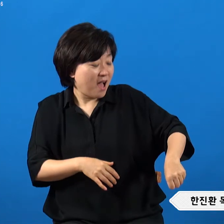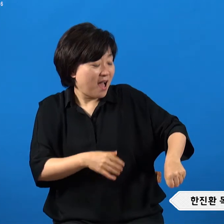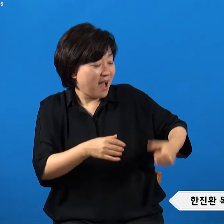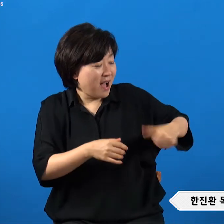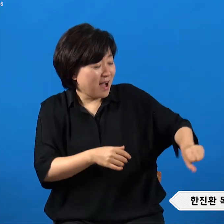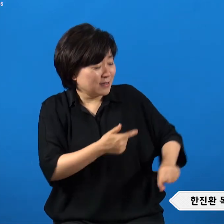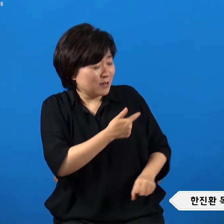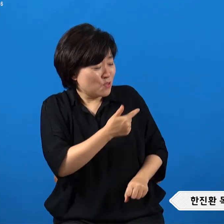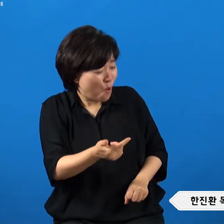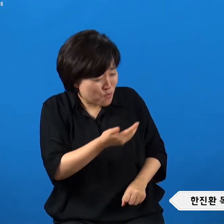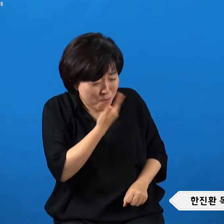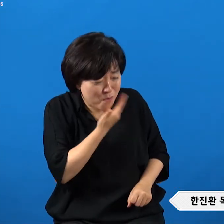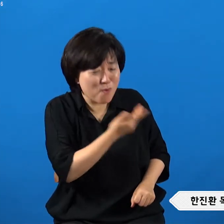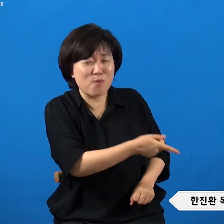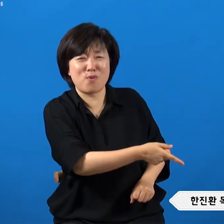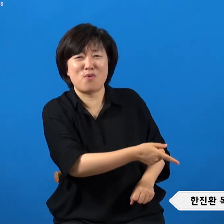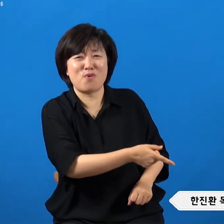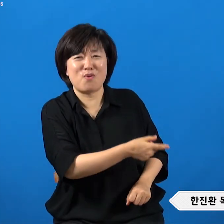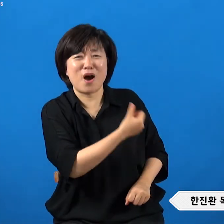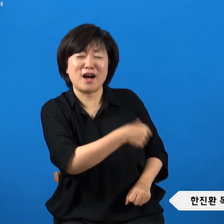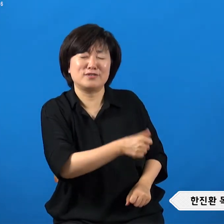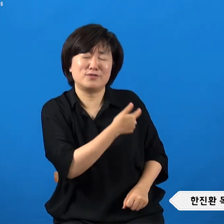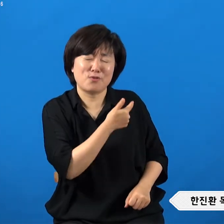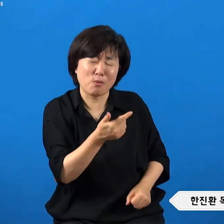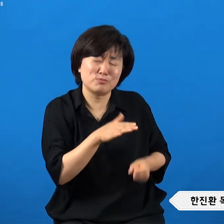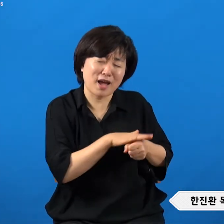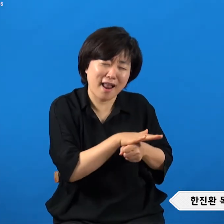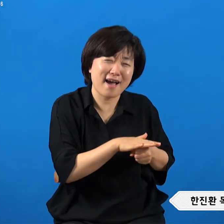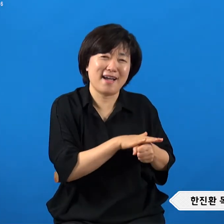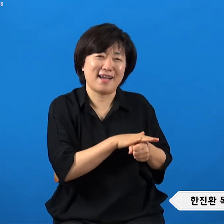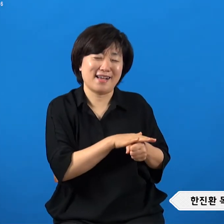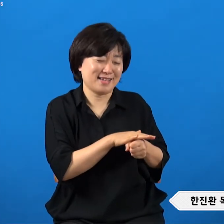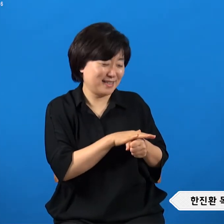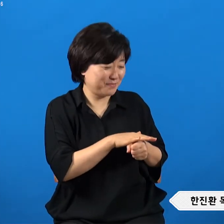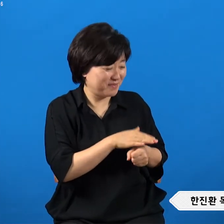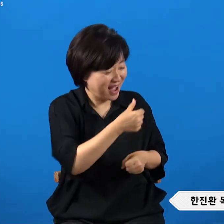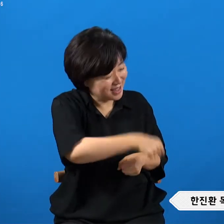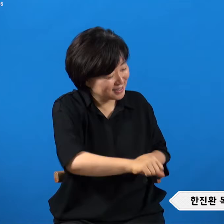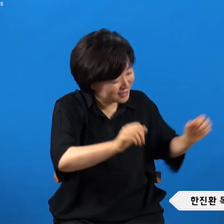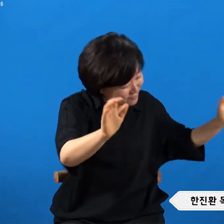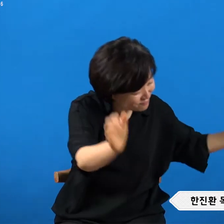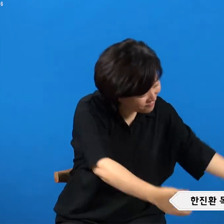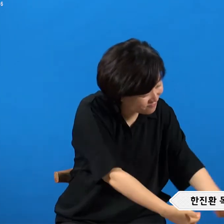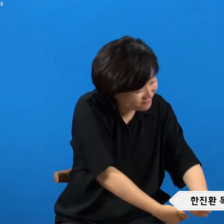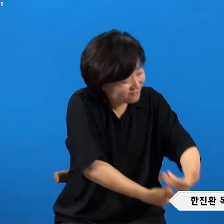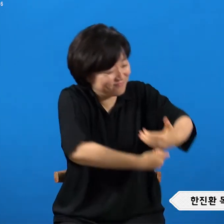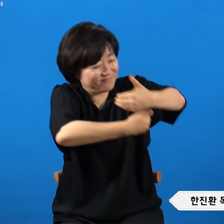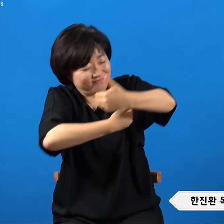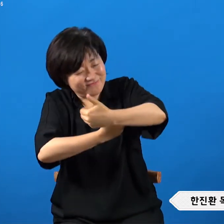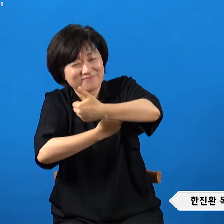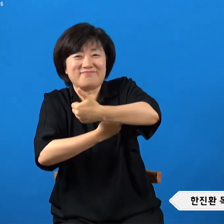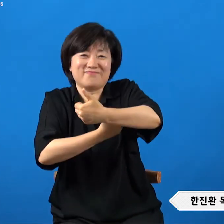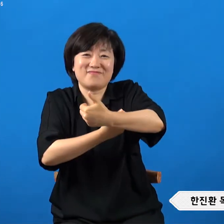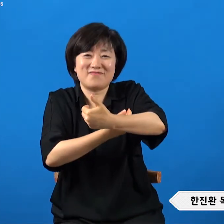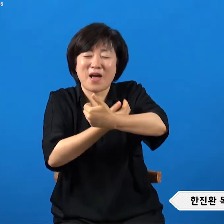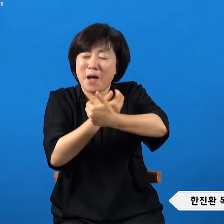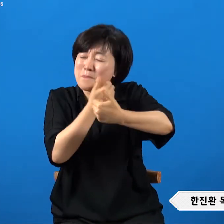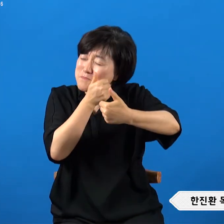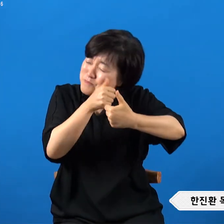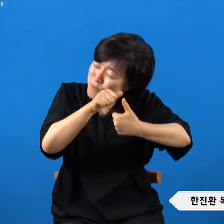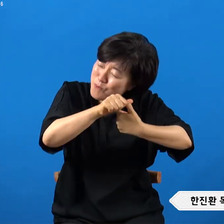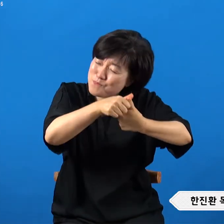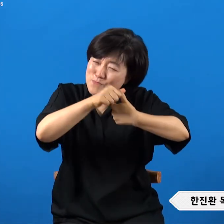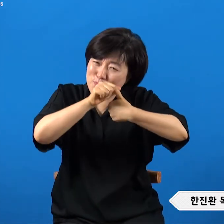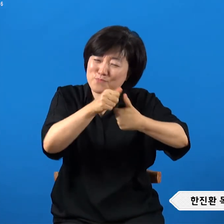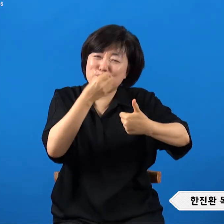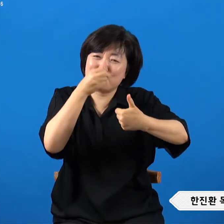아들이 사랑스러워서 견딜 수가 없습니다. 그래서 아빠가 아들을 덥석 안아 올려가지고는 그다음 뺨을